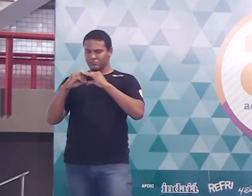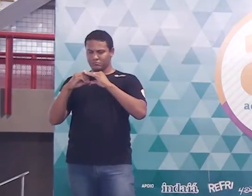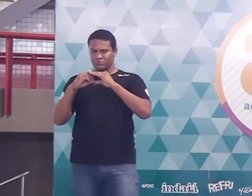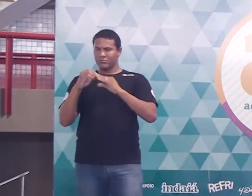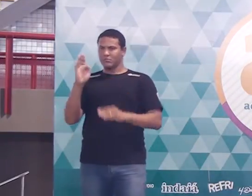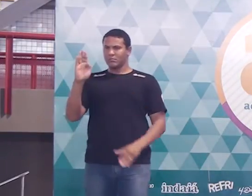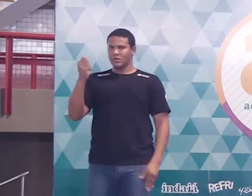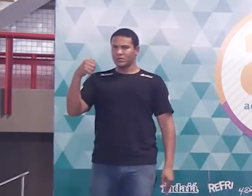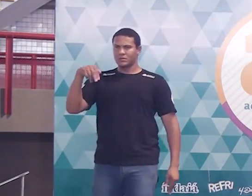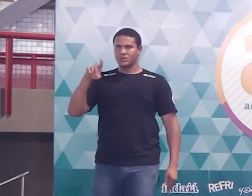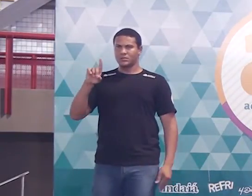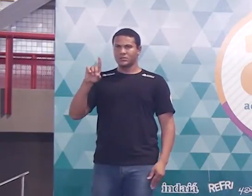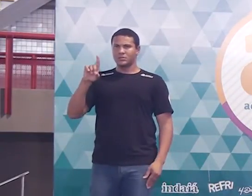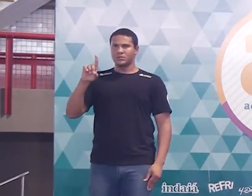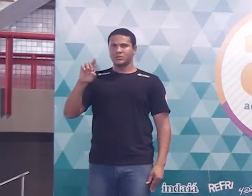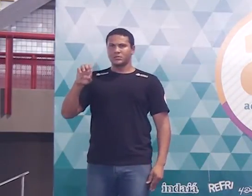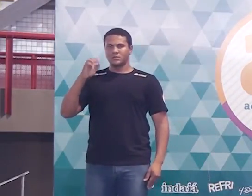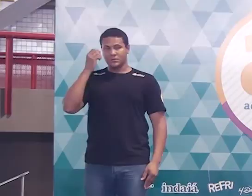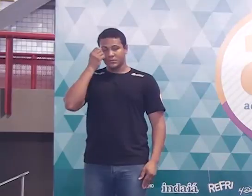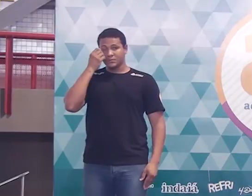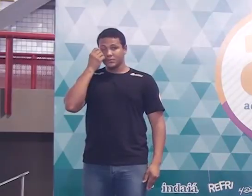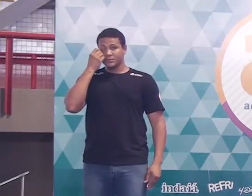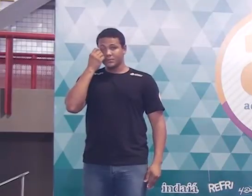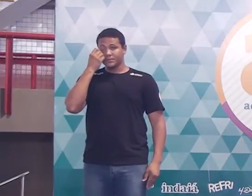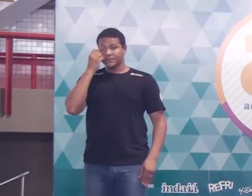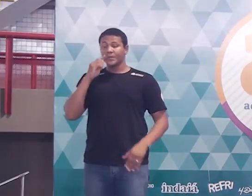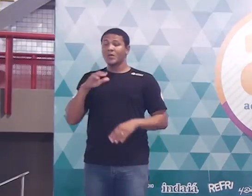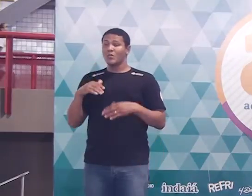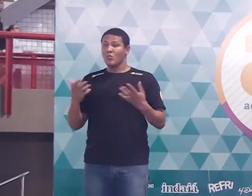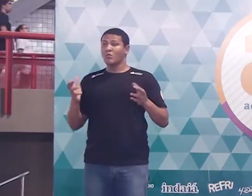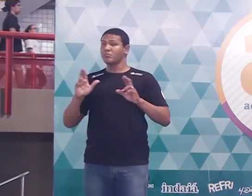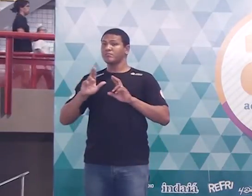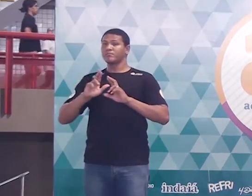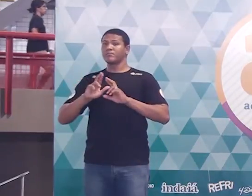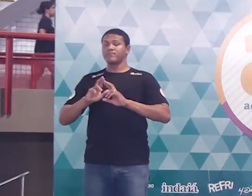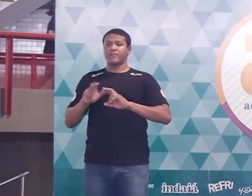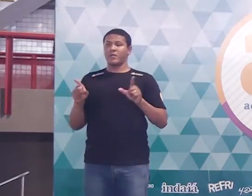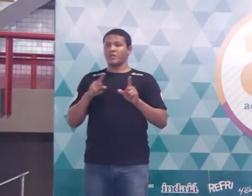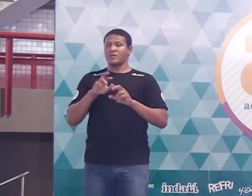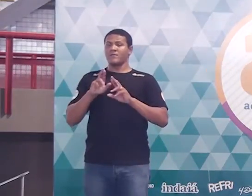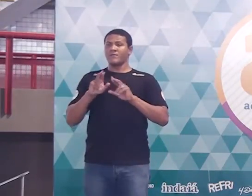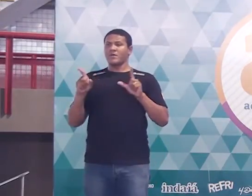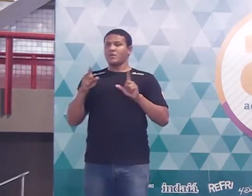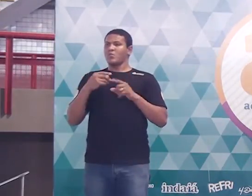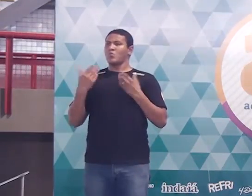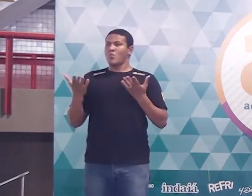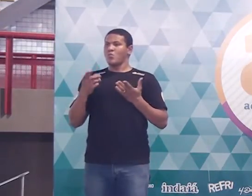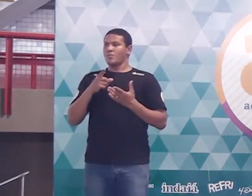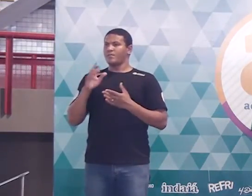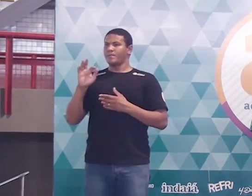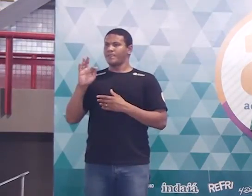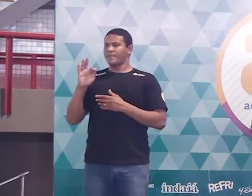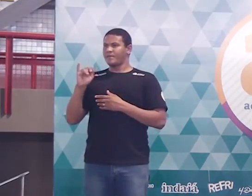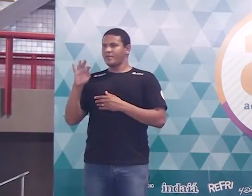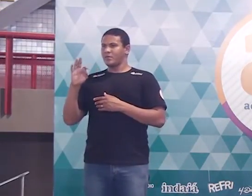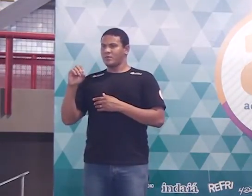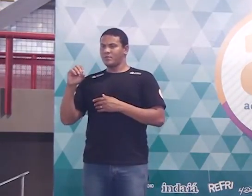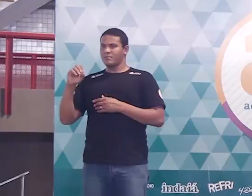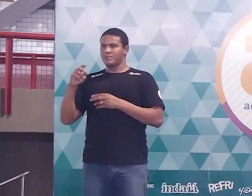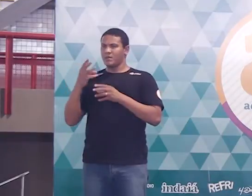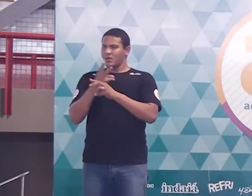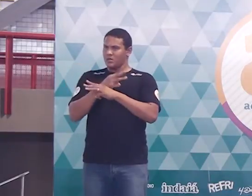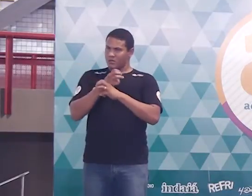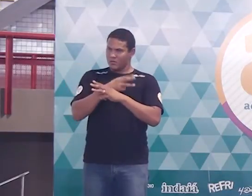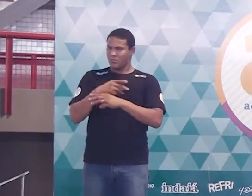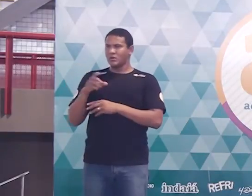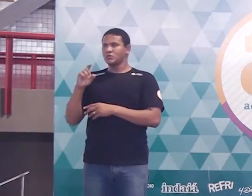fitoplâncton e zooplâncton? Bom, primeira diferença é muito simples. O zooplâncton se alimenta